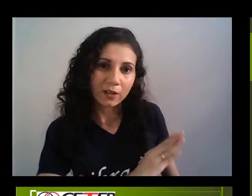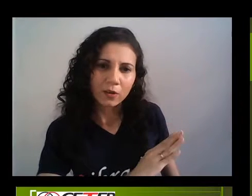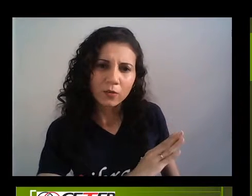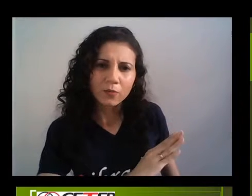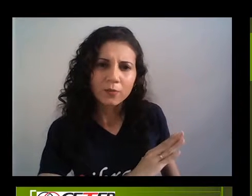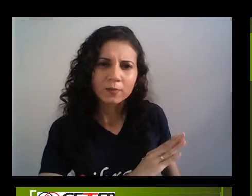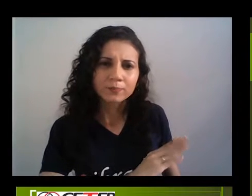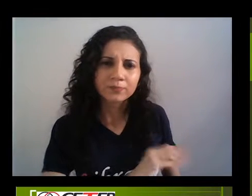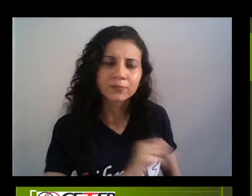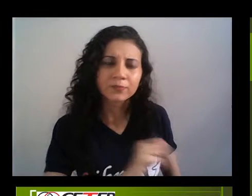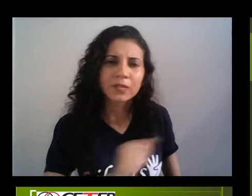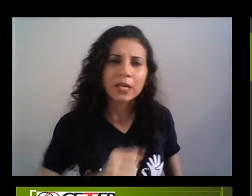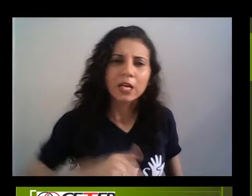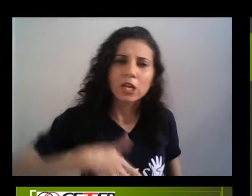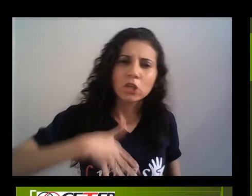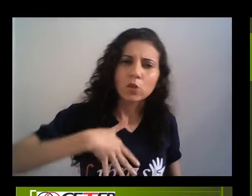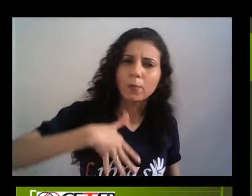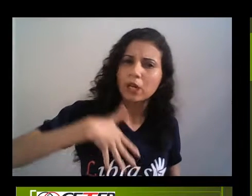coração